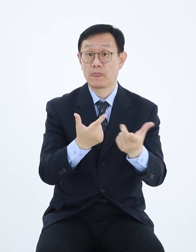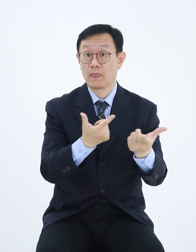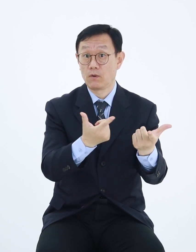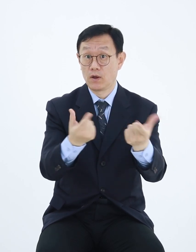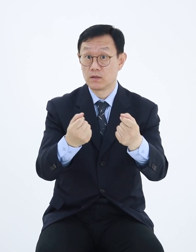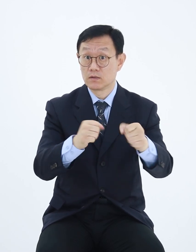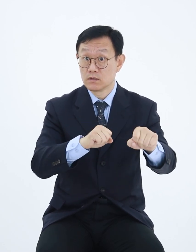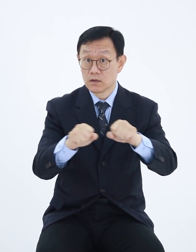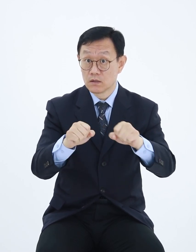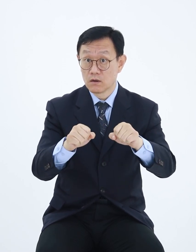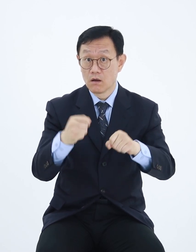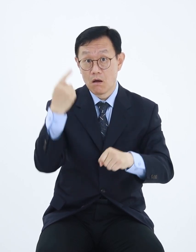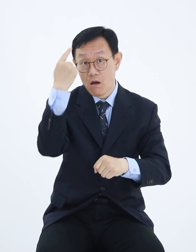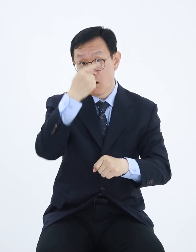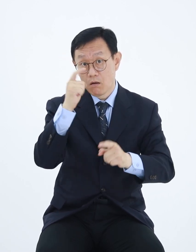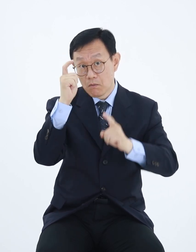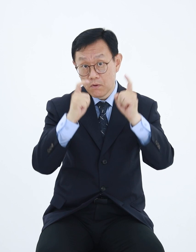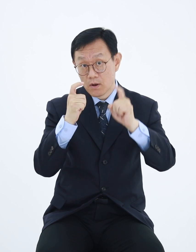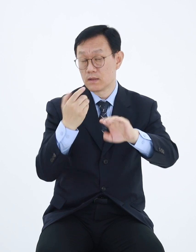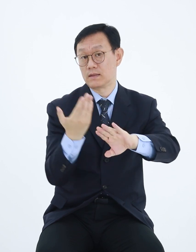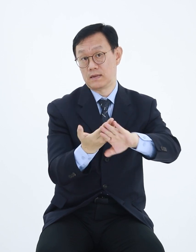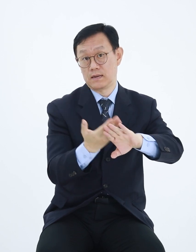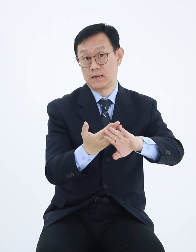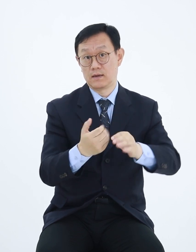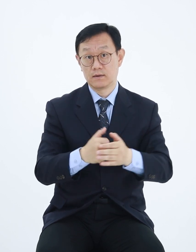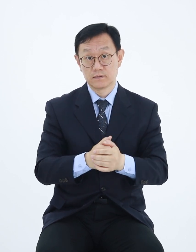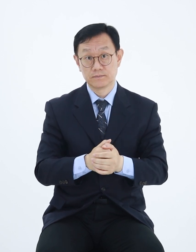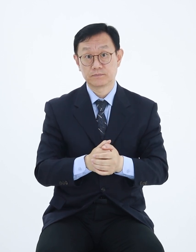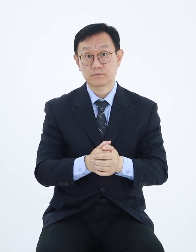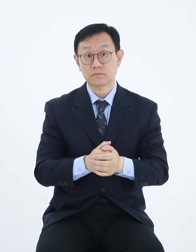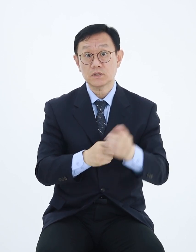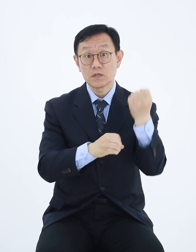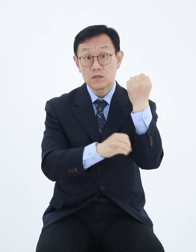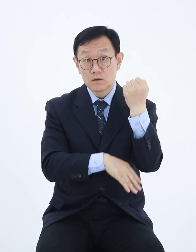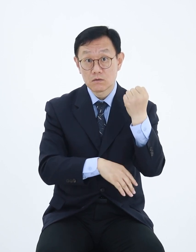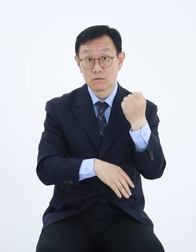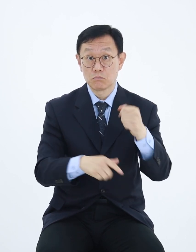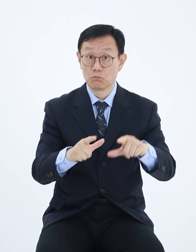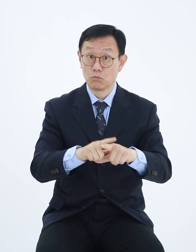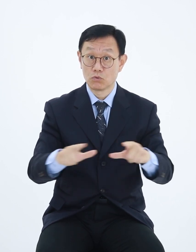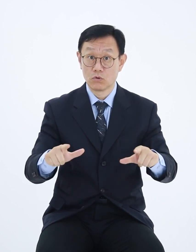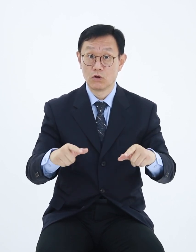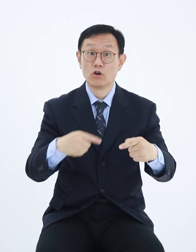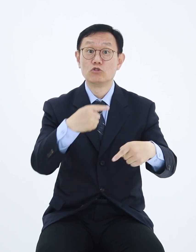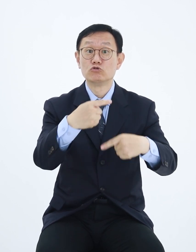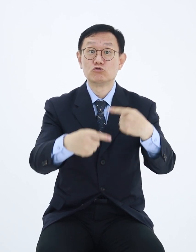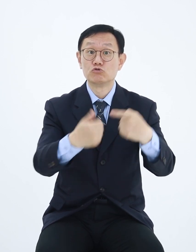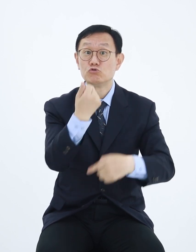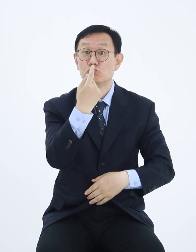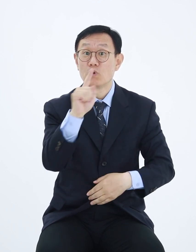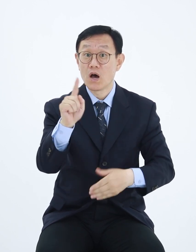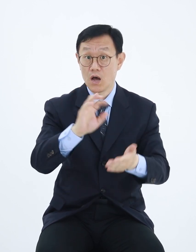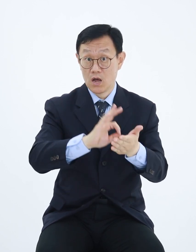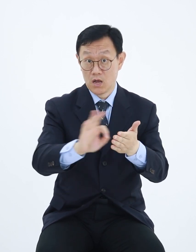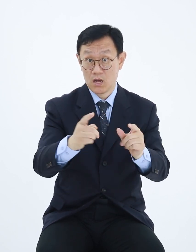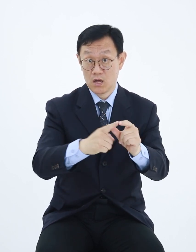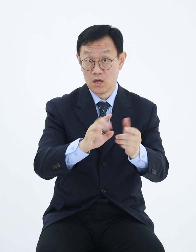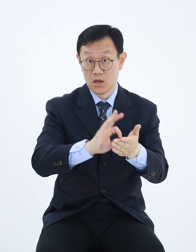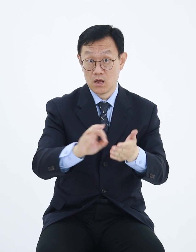하더라도 표정에 따라 의미가 달라진다. 기존에는 통상적으로 수화라고 쓰였으나 2016년 2월